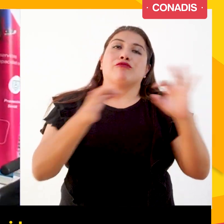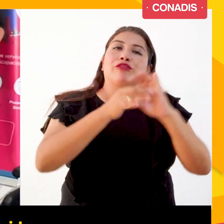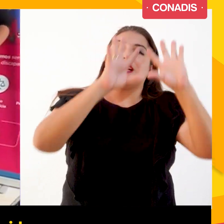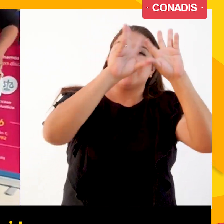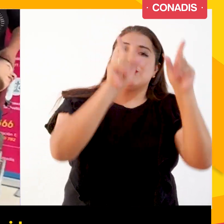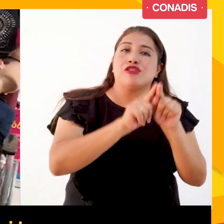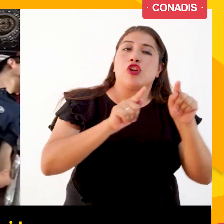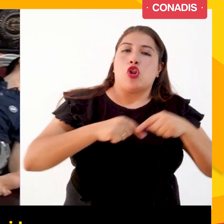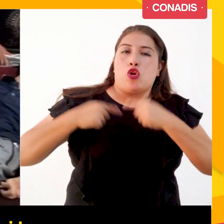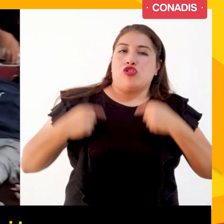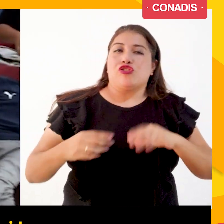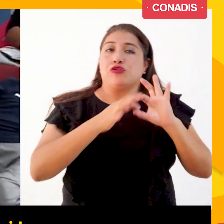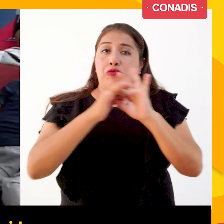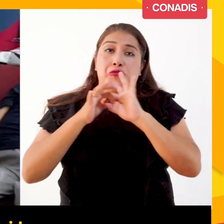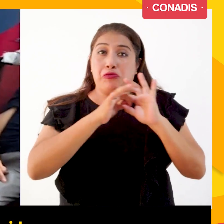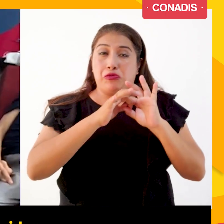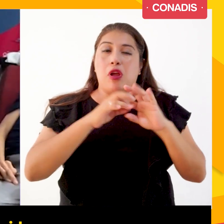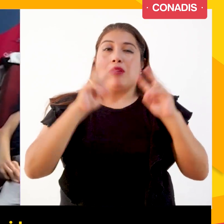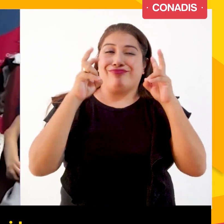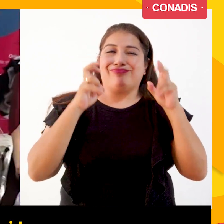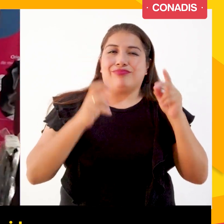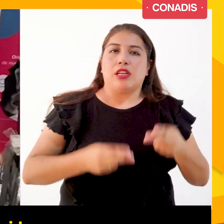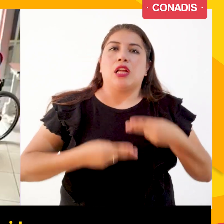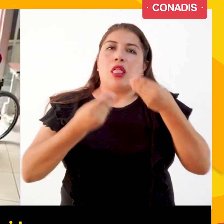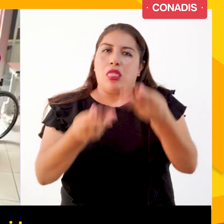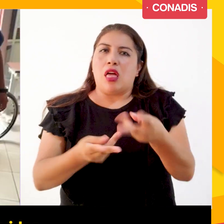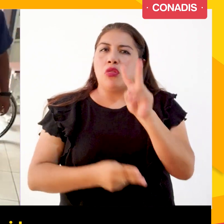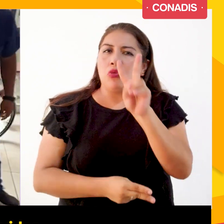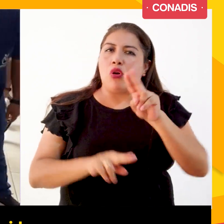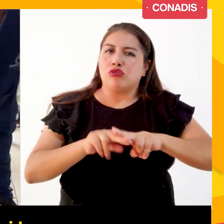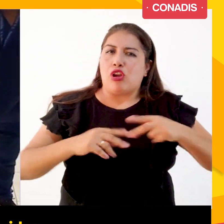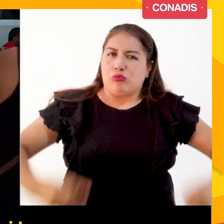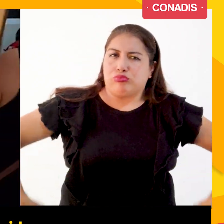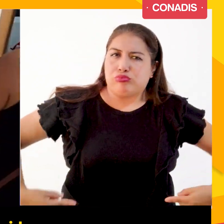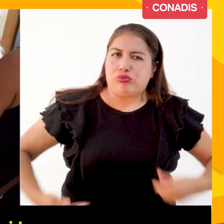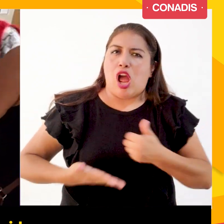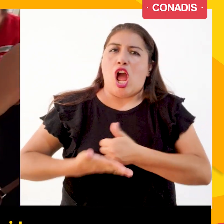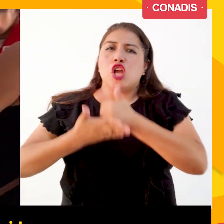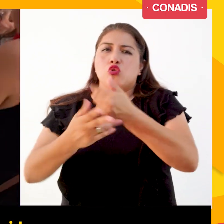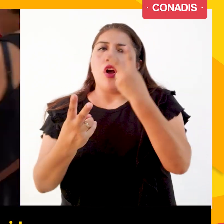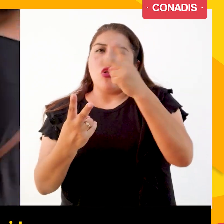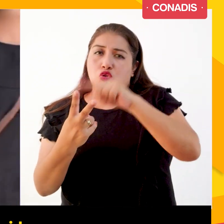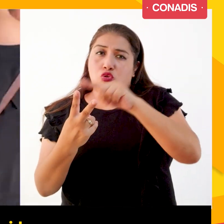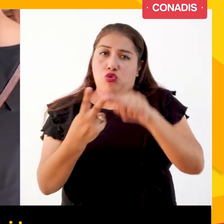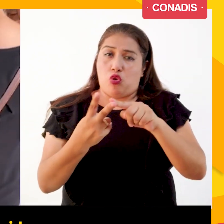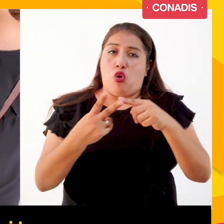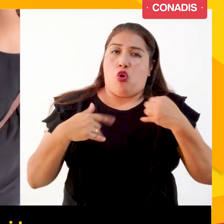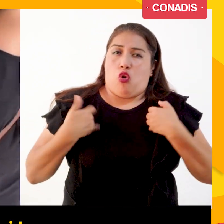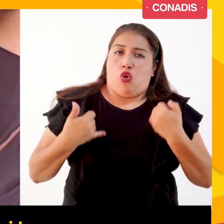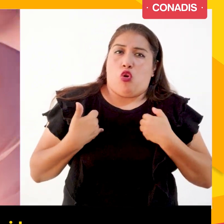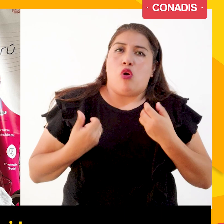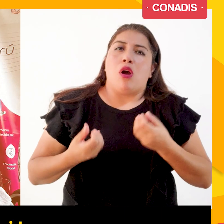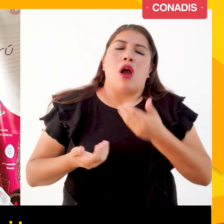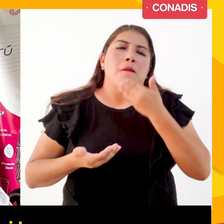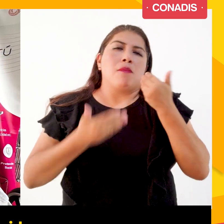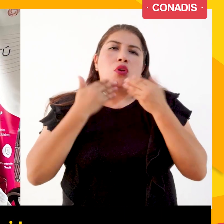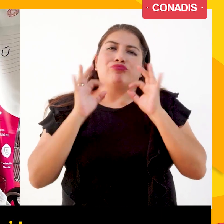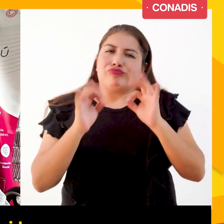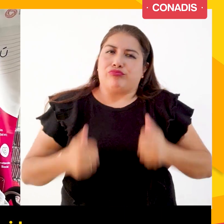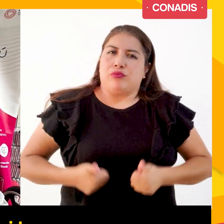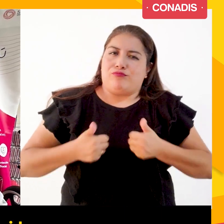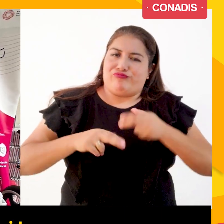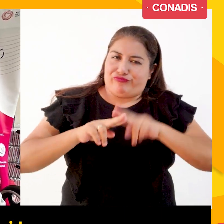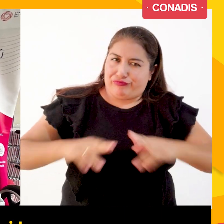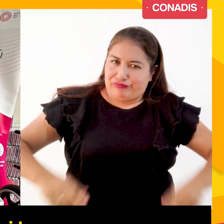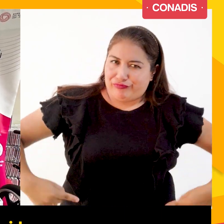se logró hacer entrega de 2 sillas de ruedas neurológicas que permitirán a Billy y a Paolo mejorar su calidad de vida. La presidenta